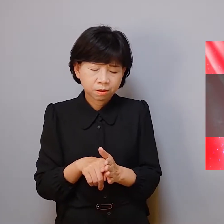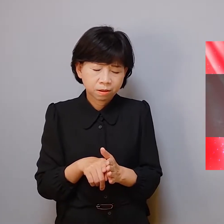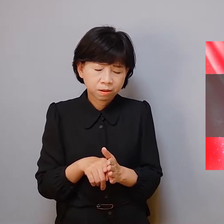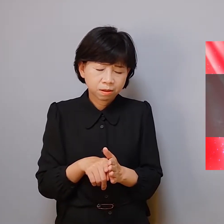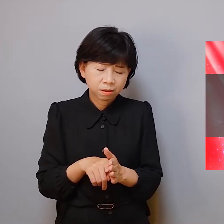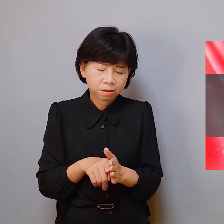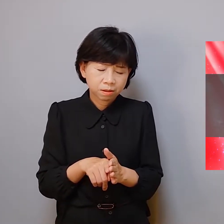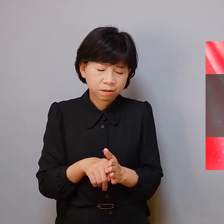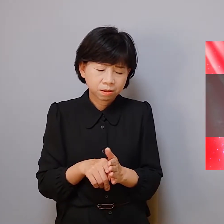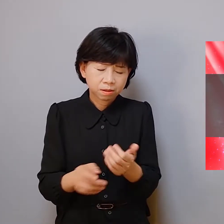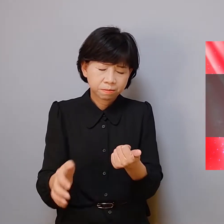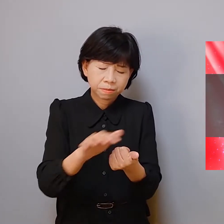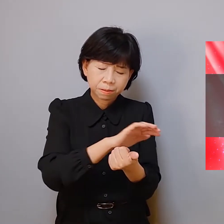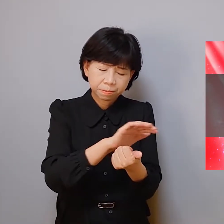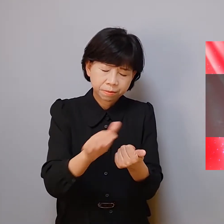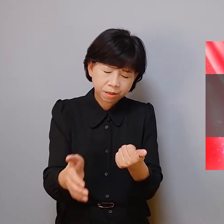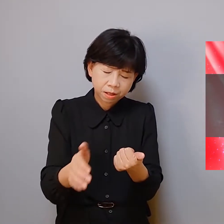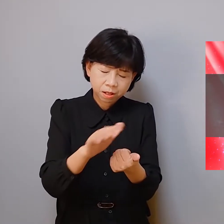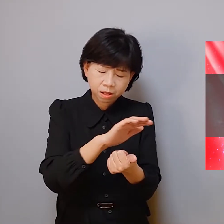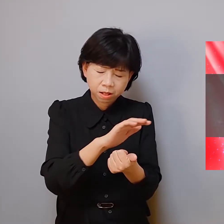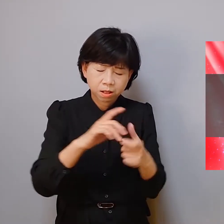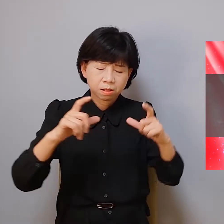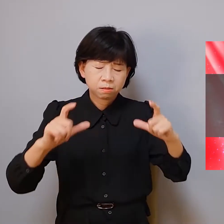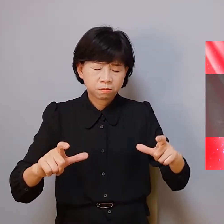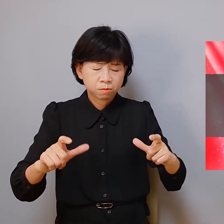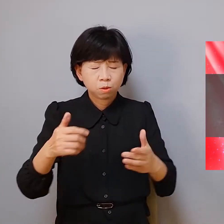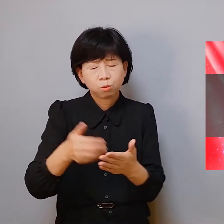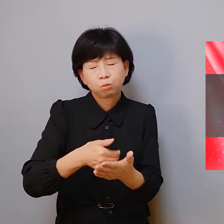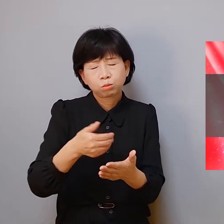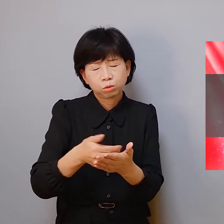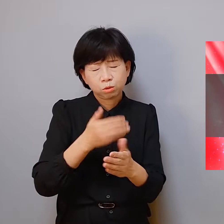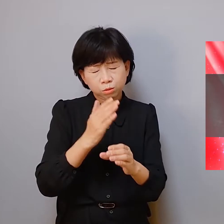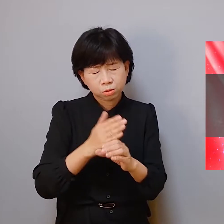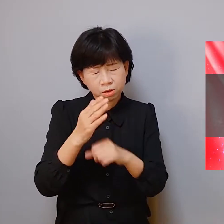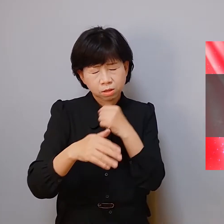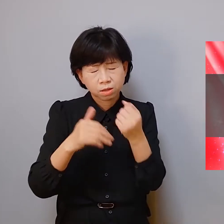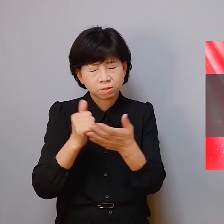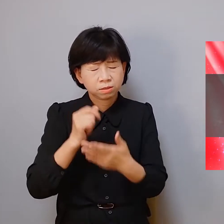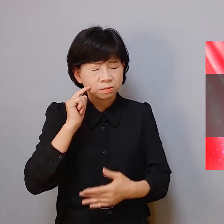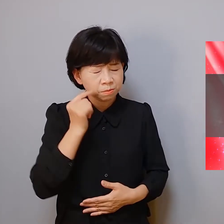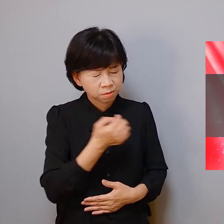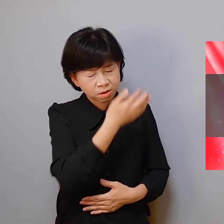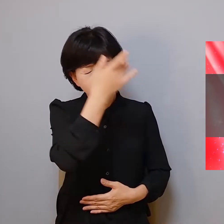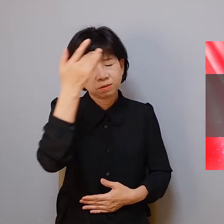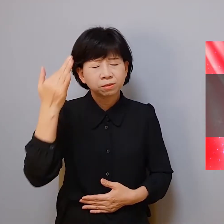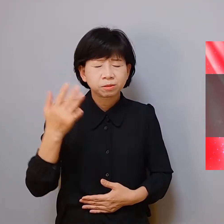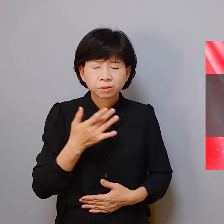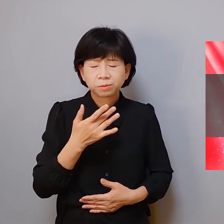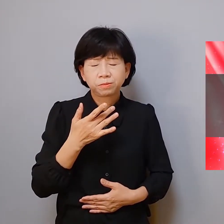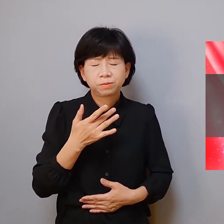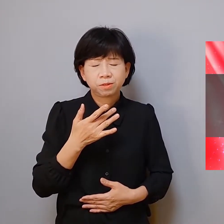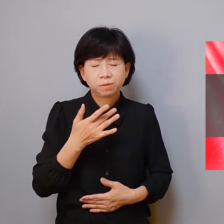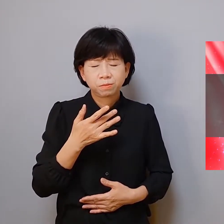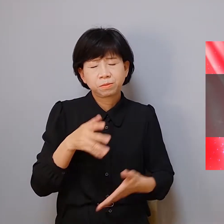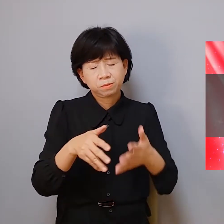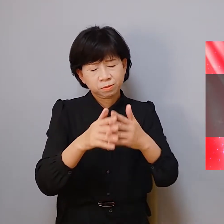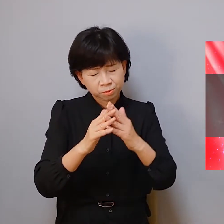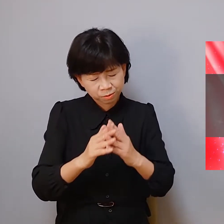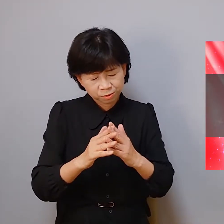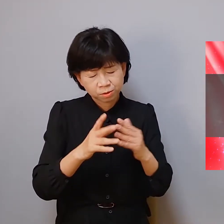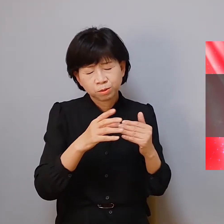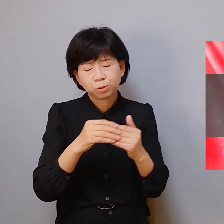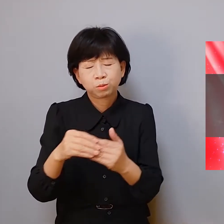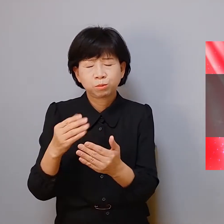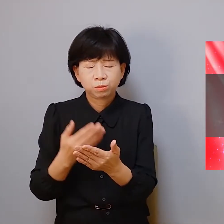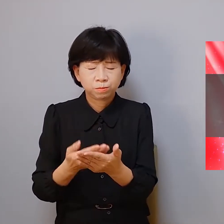막벨라 동산 공사가 진행 중에 있습니다. 하나님이 원하시는 아름다운 동산으로 조성될 수 있도록